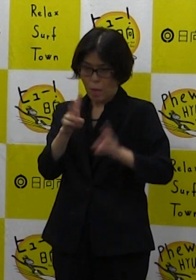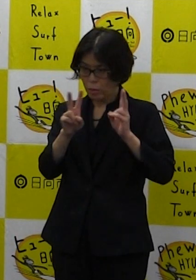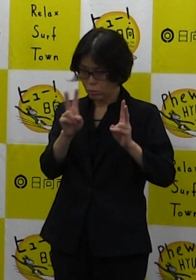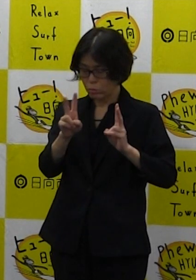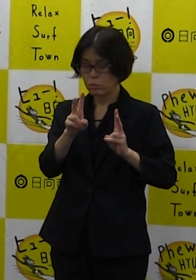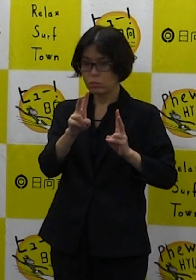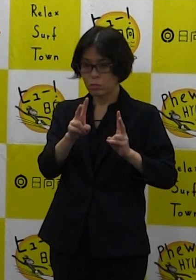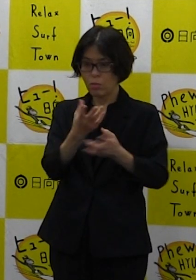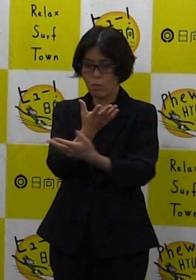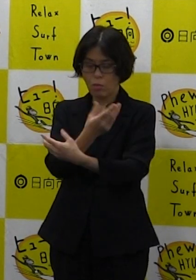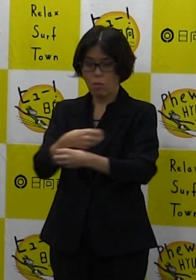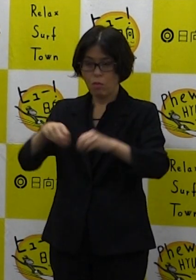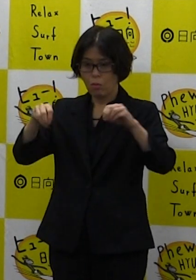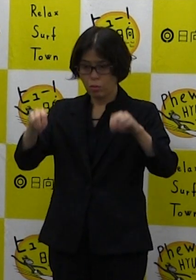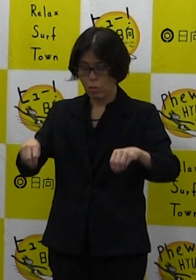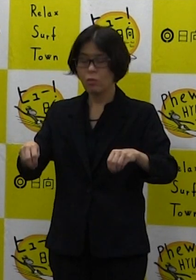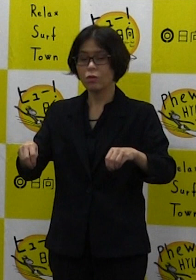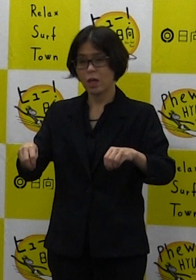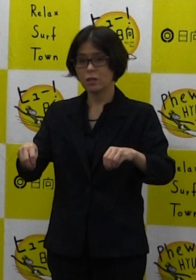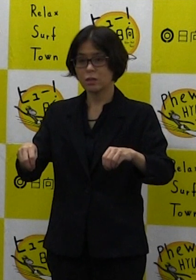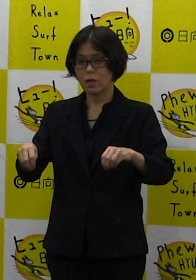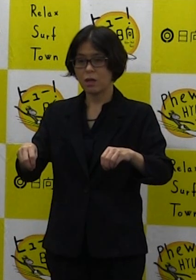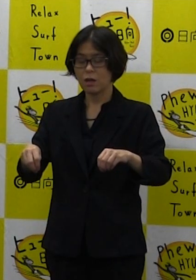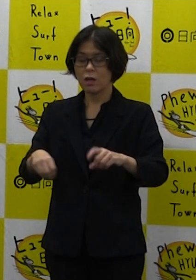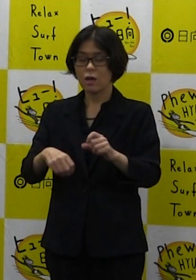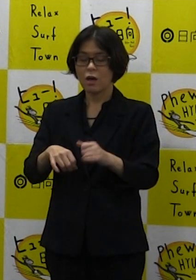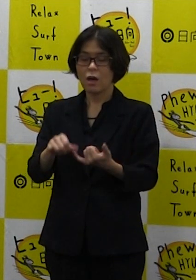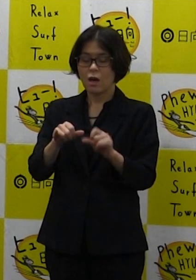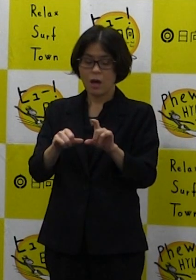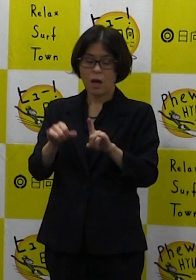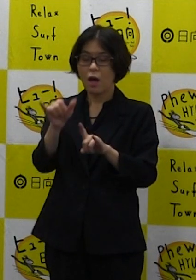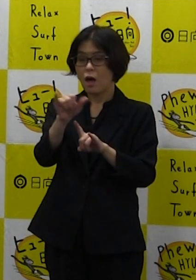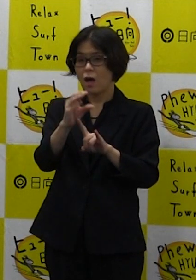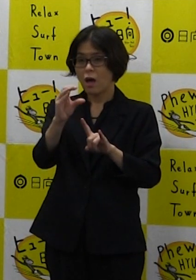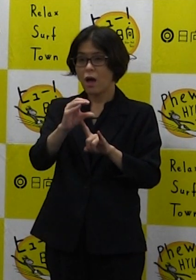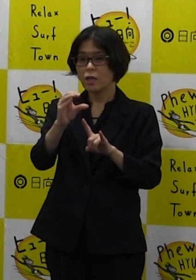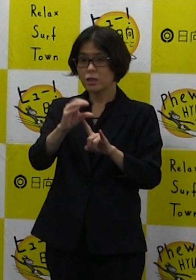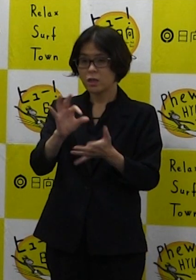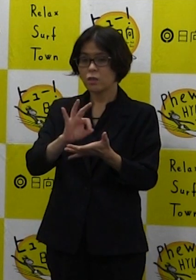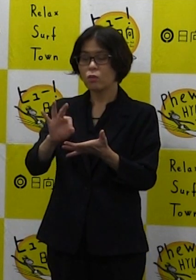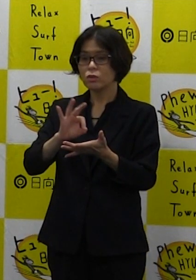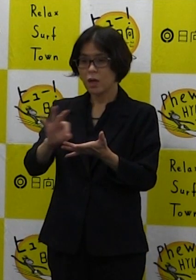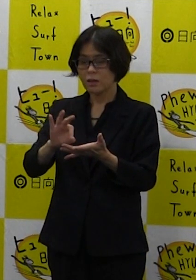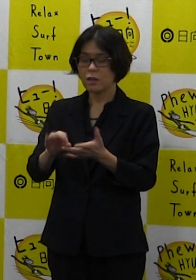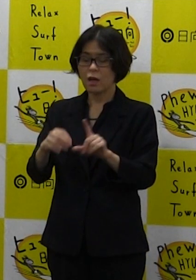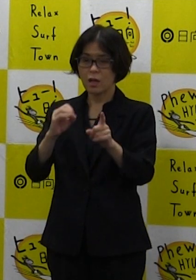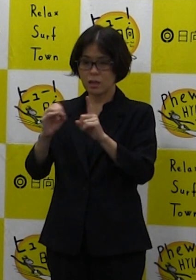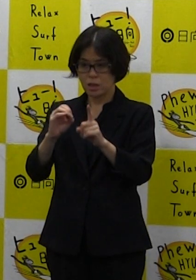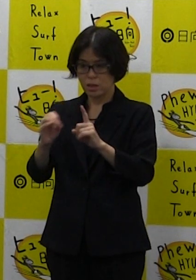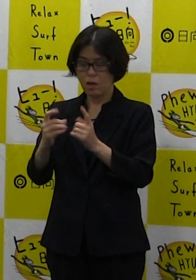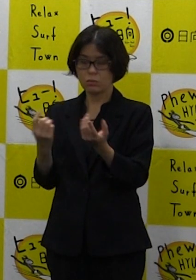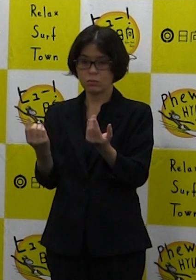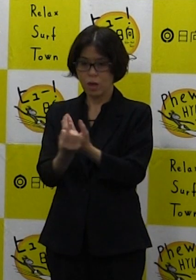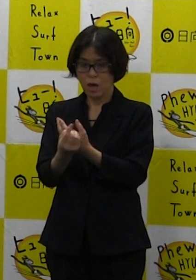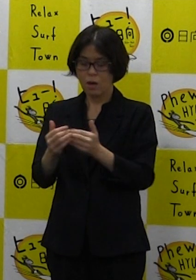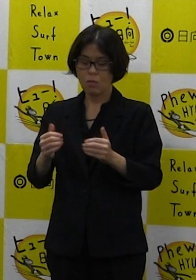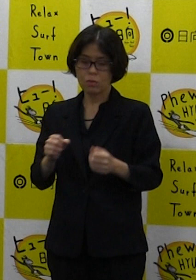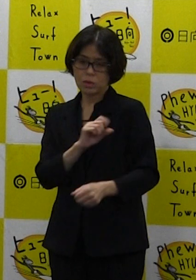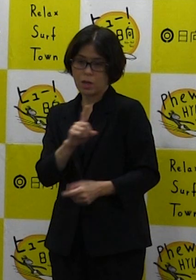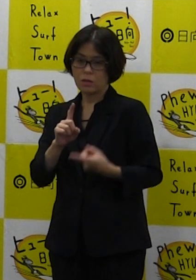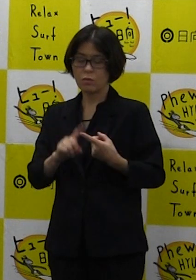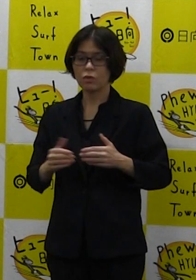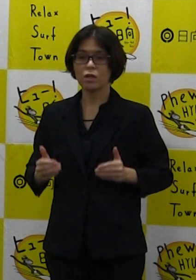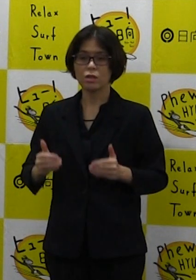の包括連携協定によりICTを活用したDXを積極的に